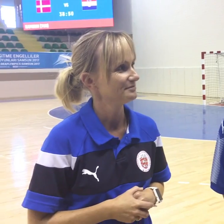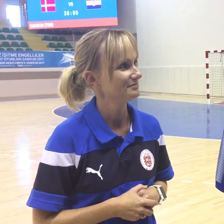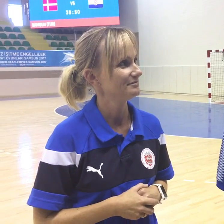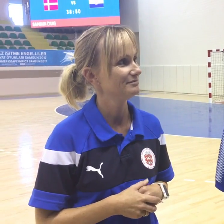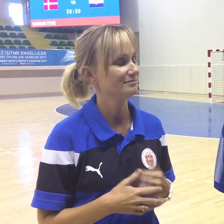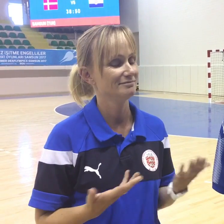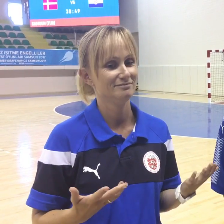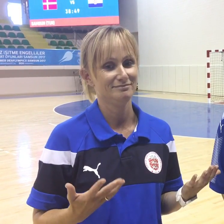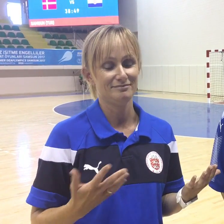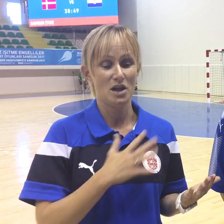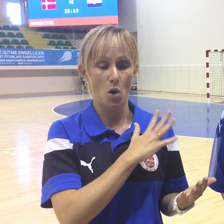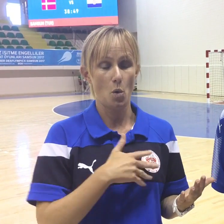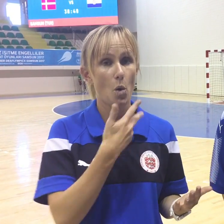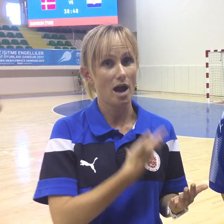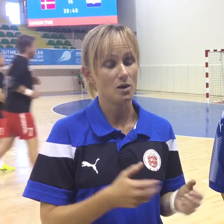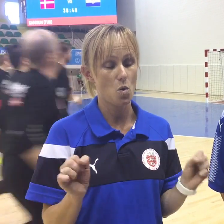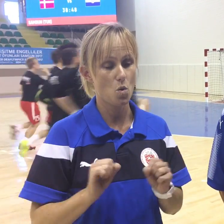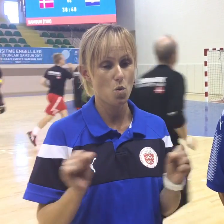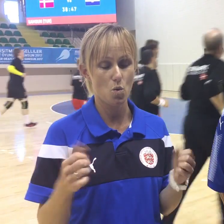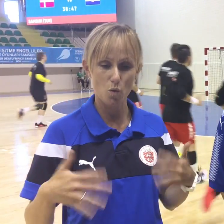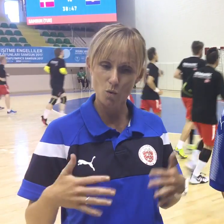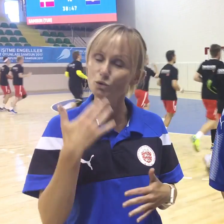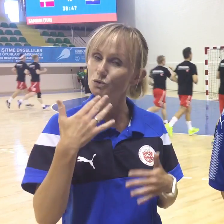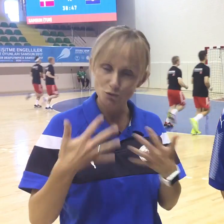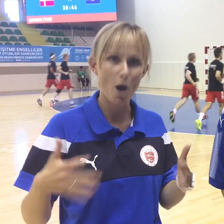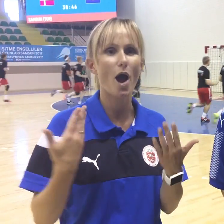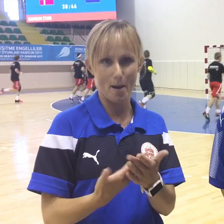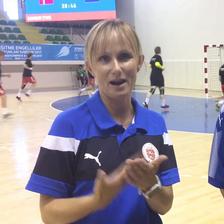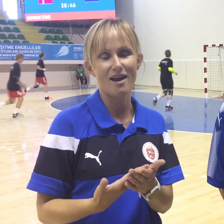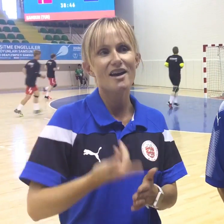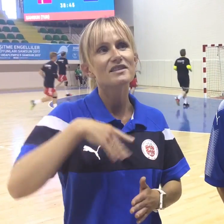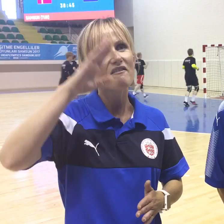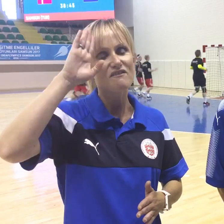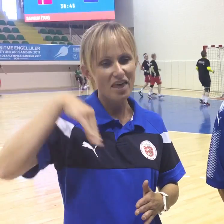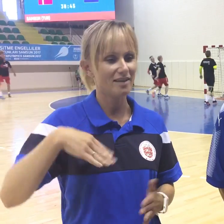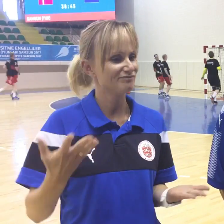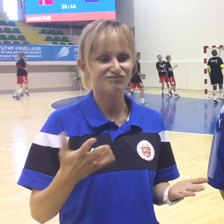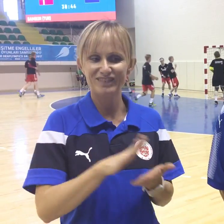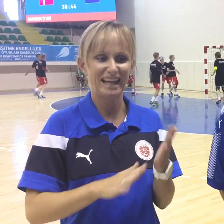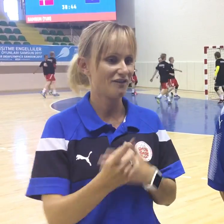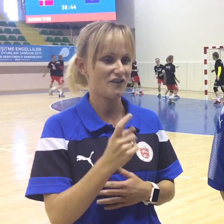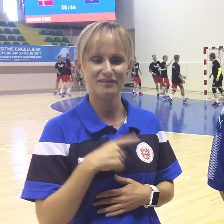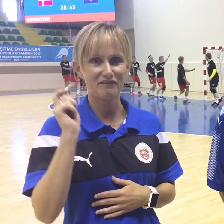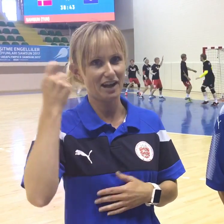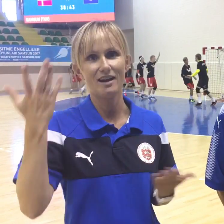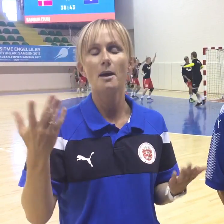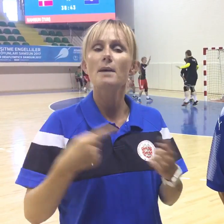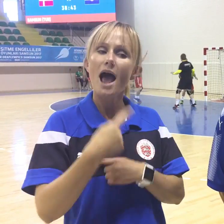Kroatien bliver rigtig, rigtig stor mundfuld for drengene, og vi ved godt, at de er underdogs. Men vi har sagt til drengene, at de skal gå ind med troen på det, og tro